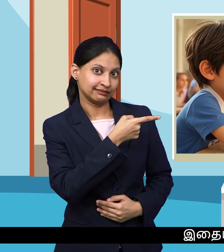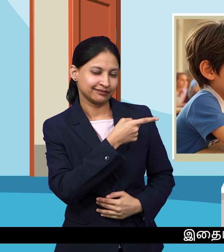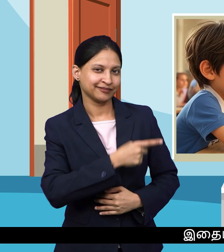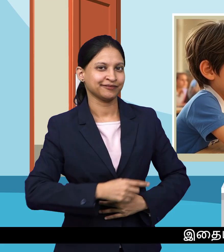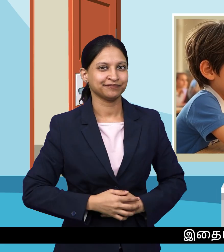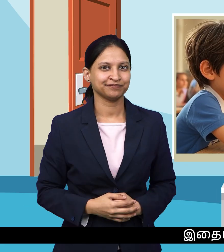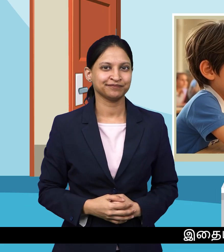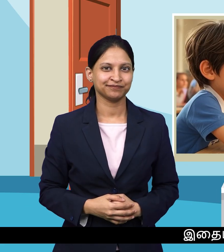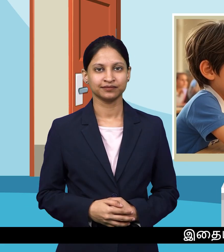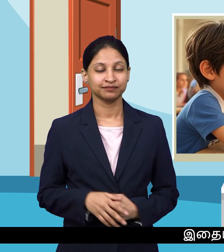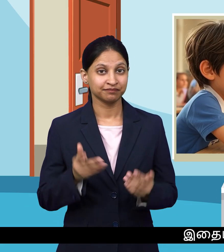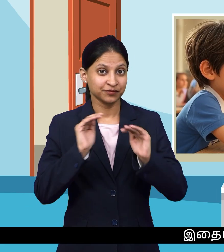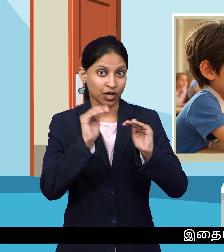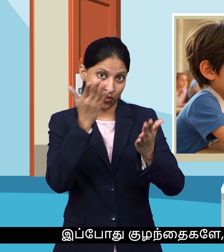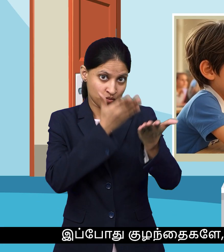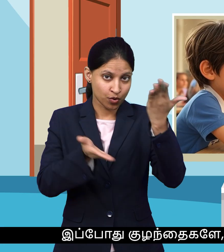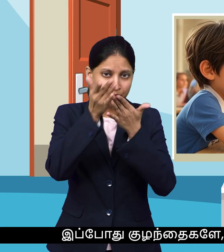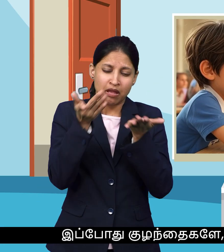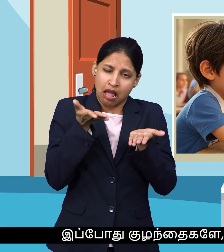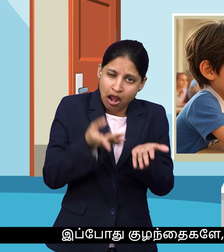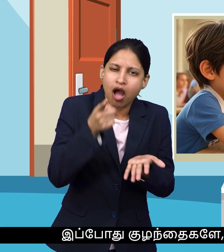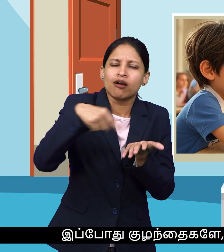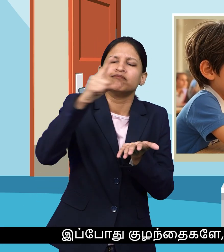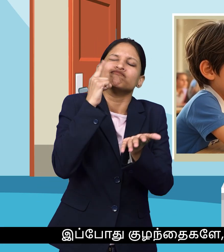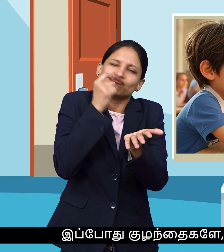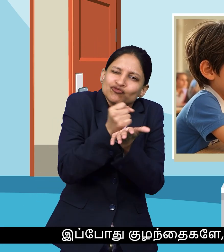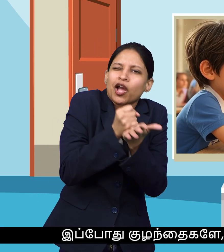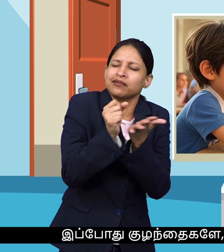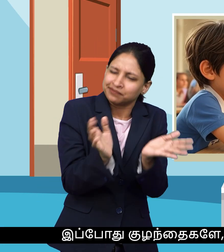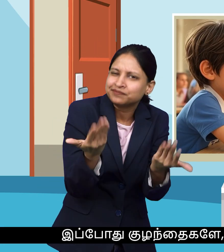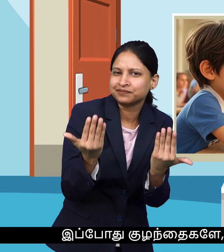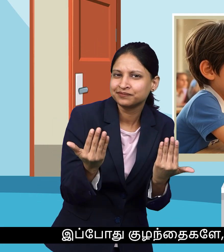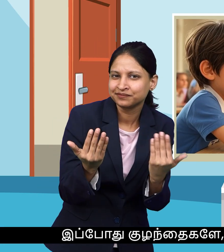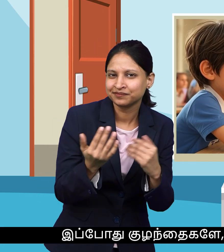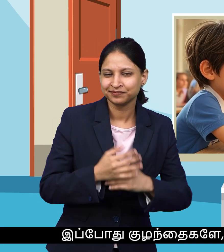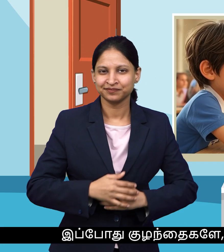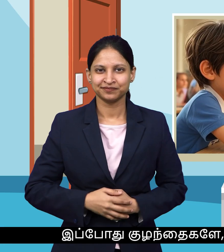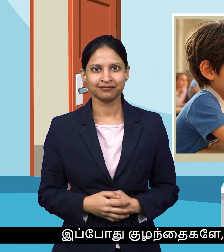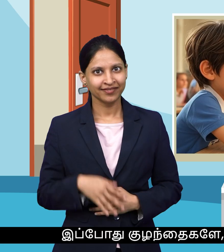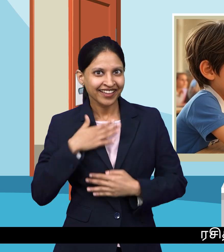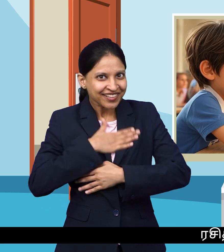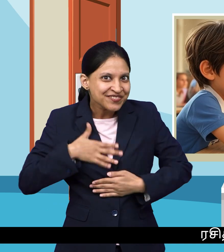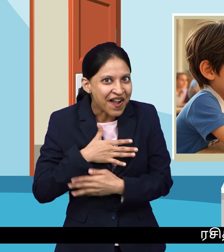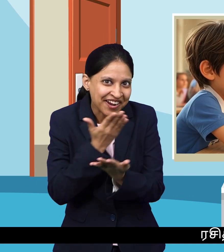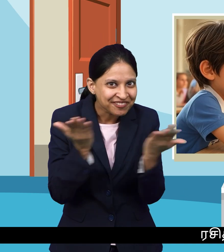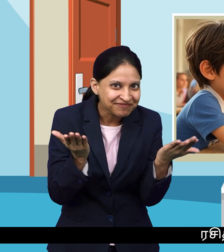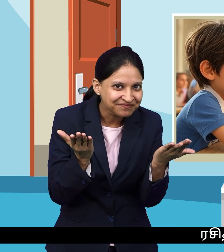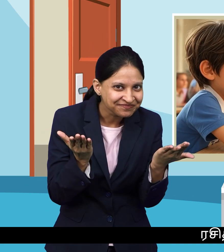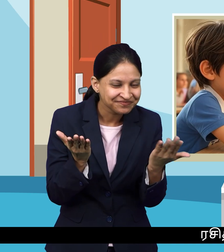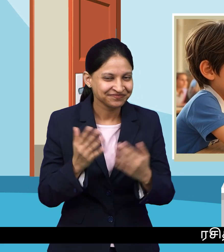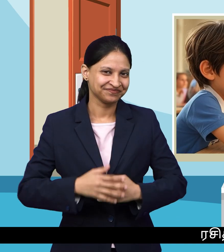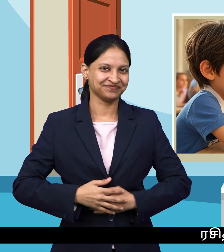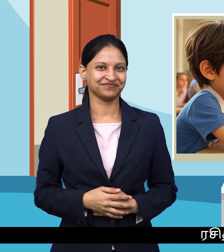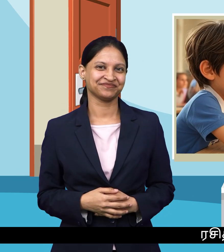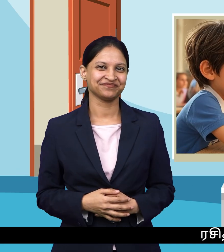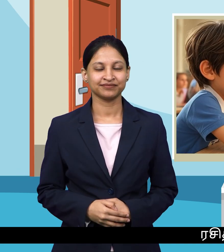இதை பாருங்கள். இப்போது குழந்தைகளே, இதை முயற்சித்து பாருங்கள். ரசித்தீர்களா?